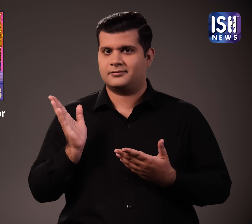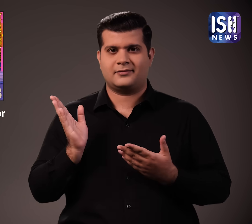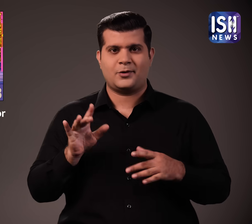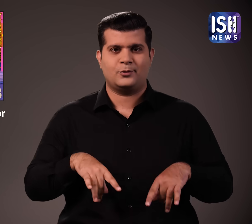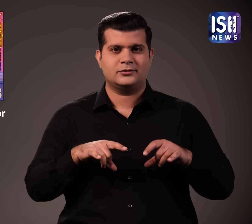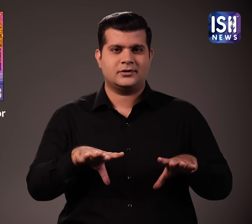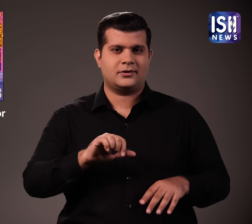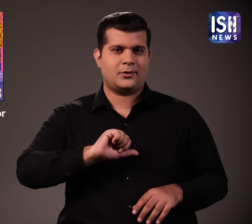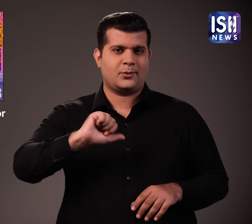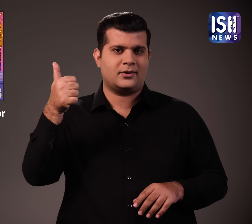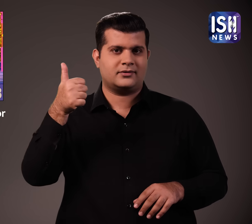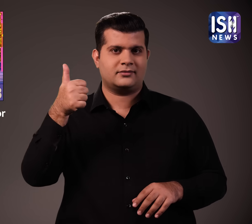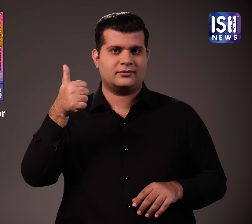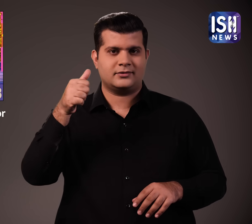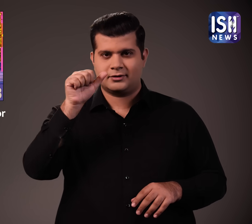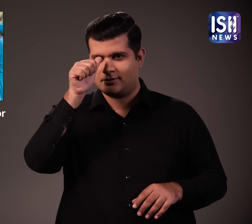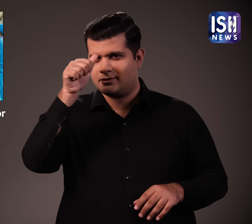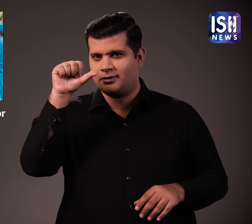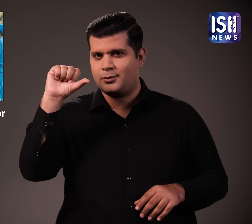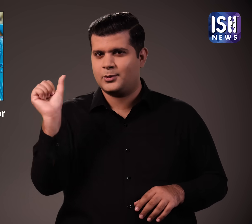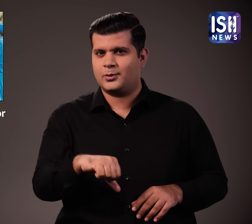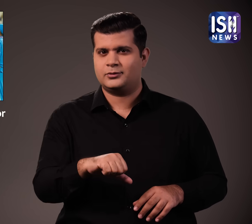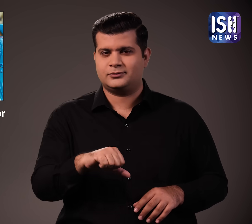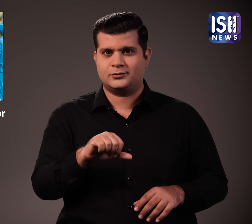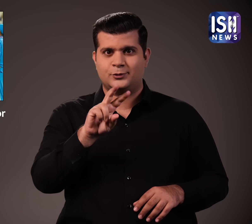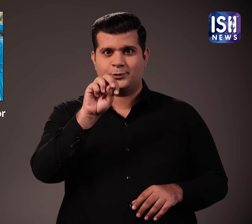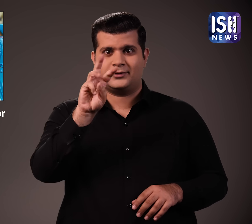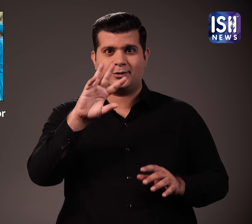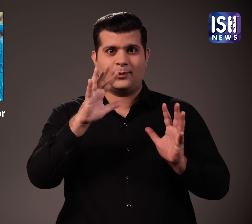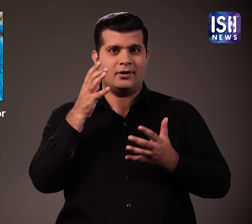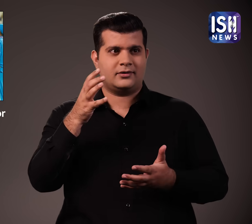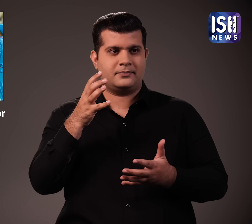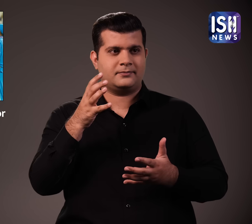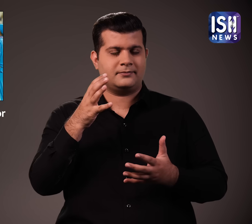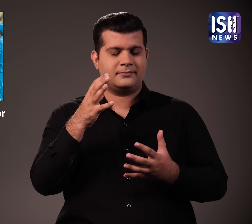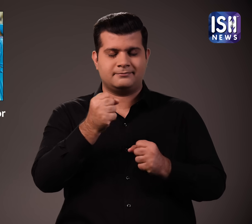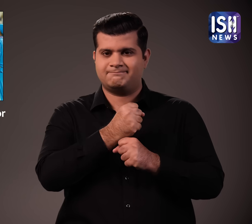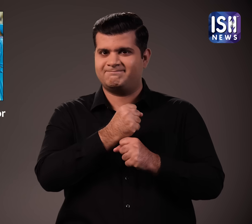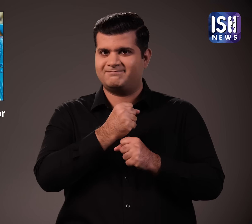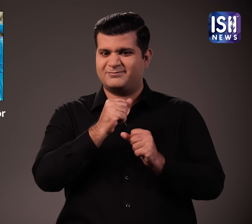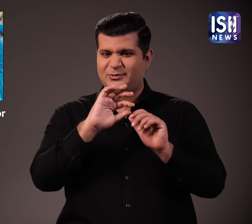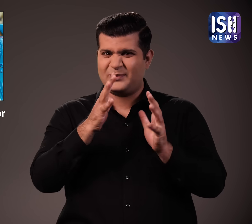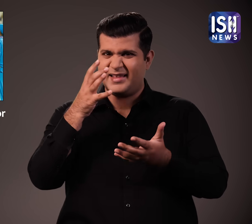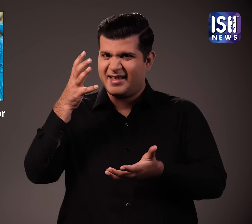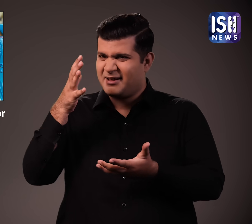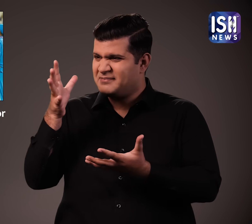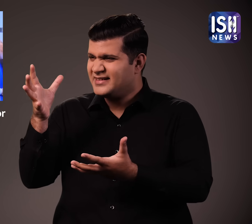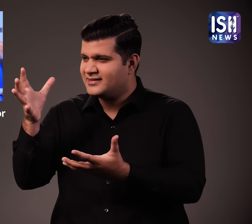देखें भारत विश्वकप 2023 का फाइनल आस्ट्रेलिया से हार गया दुख की बात है कि हम आस्ट्रेलिया से कब